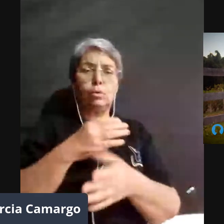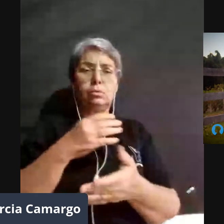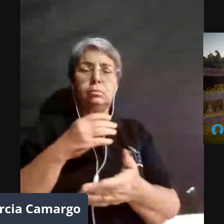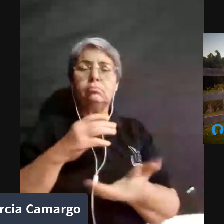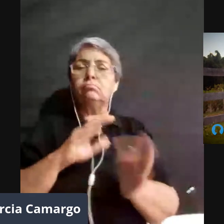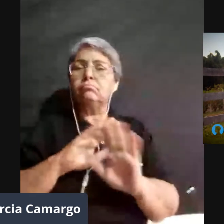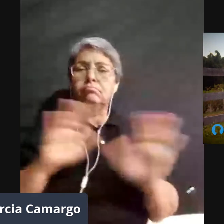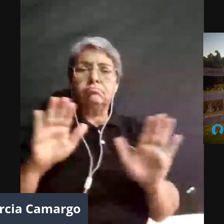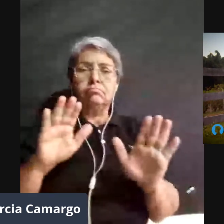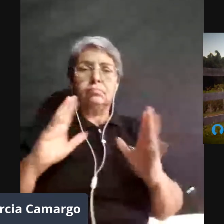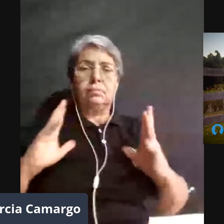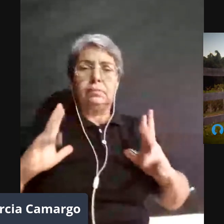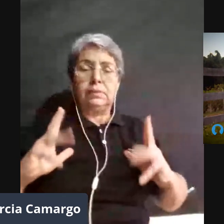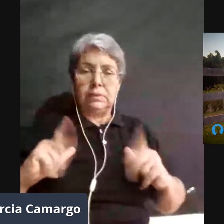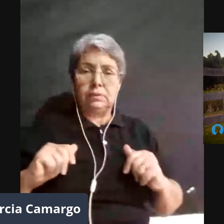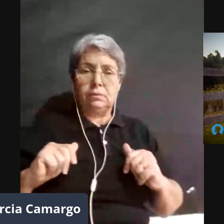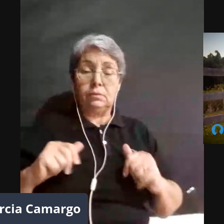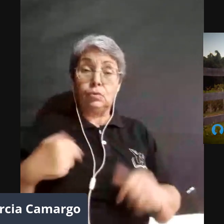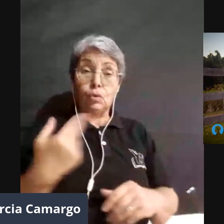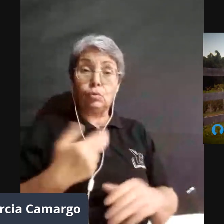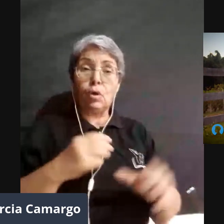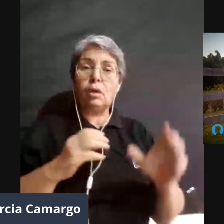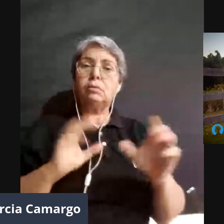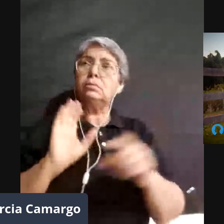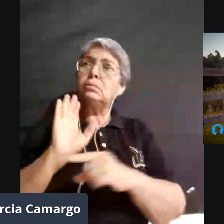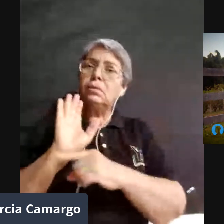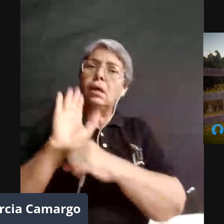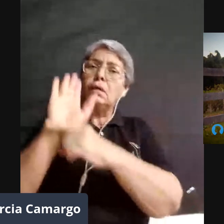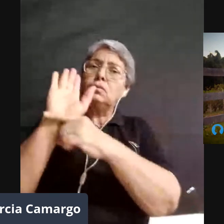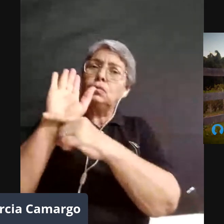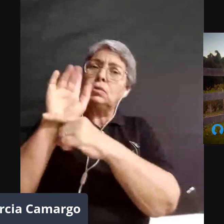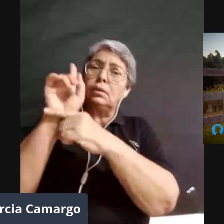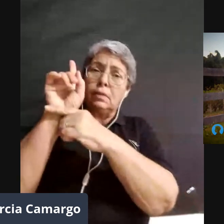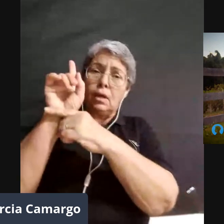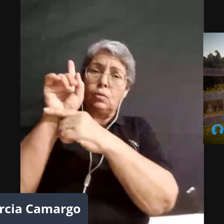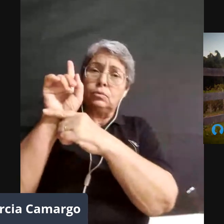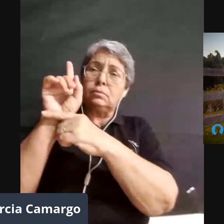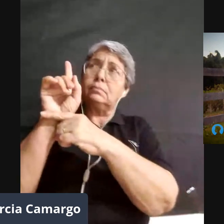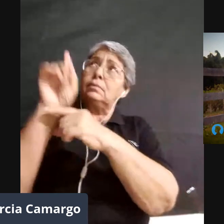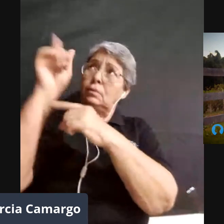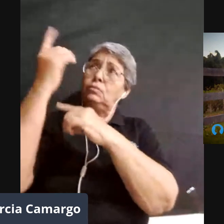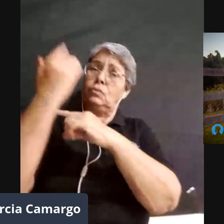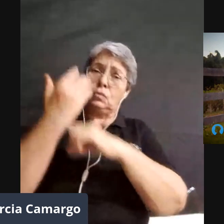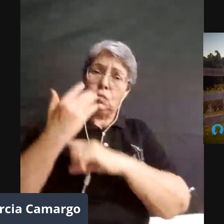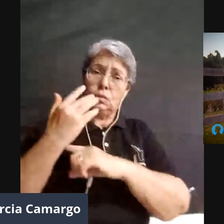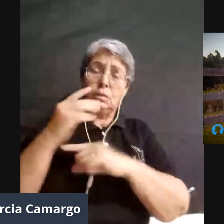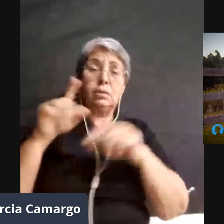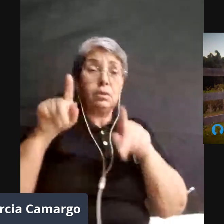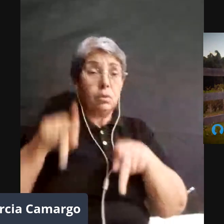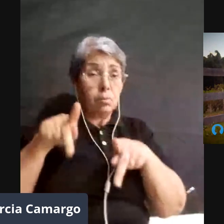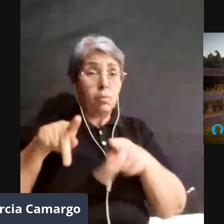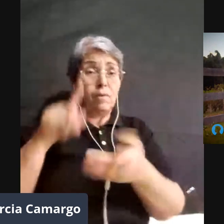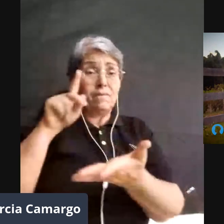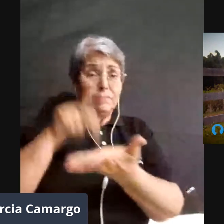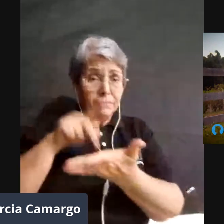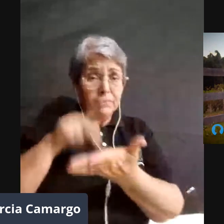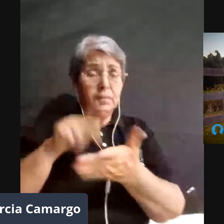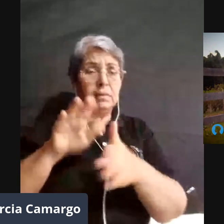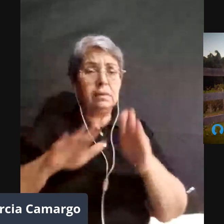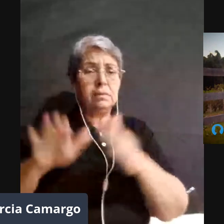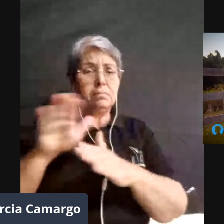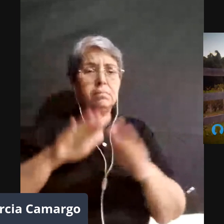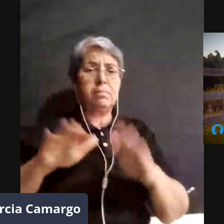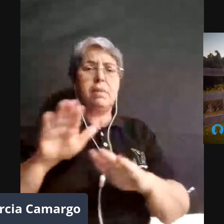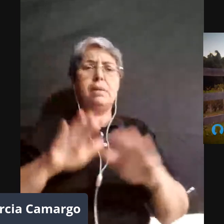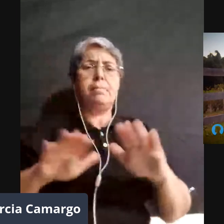parte. Nós somos cooperadores com Deus. E sem um povo verdadeiramente pronto para a segunda vinda de Cristo, e sem uma compreensão de